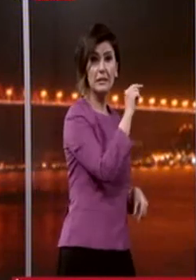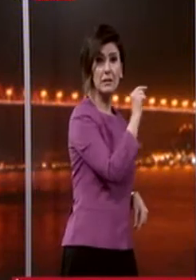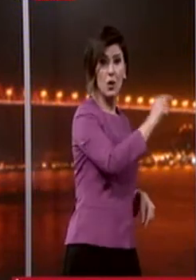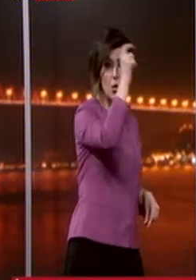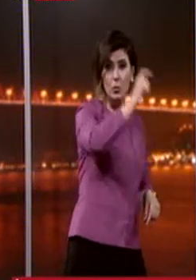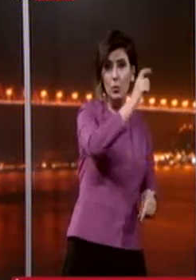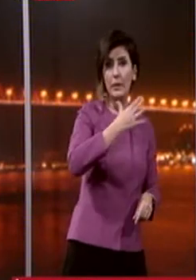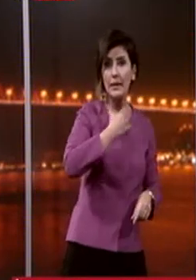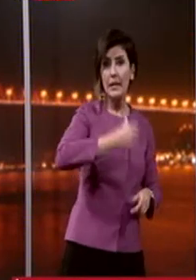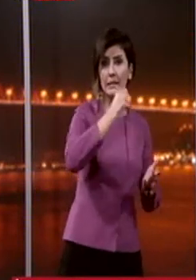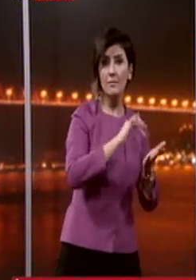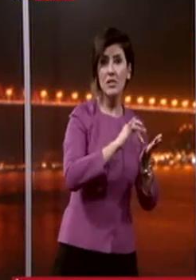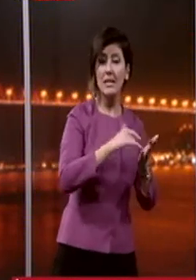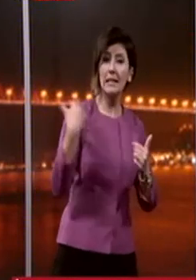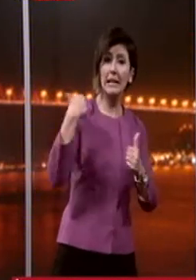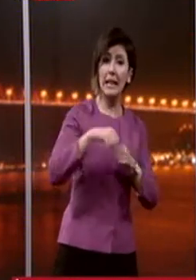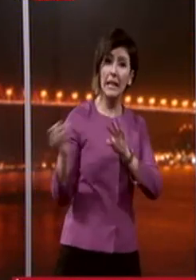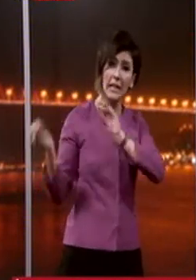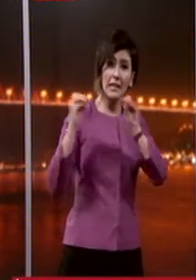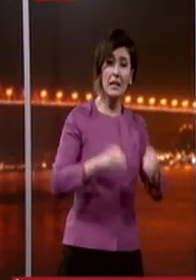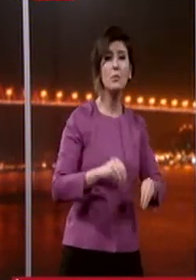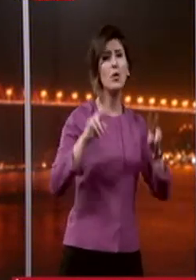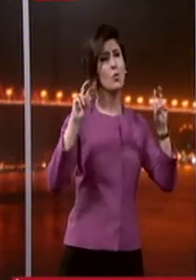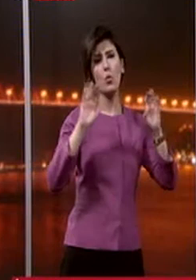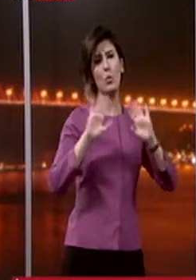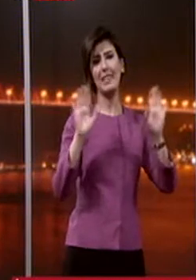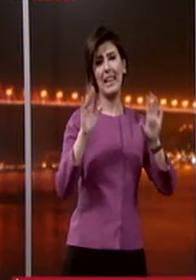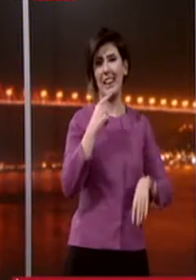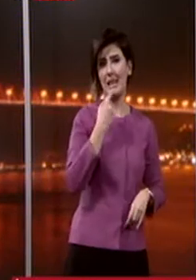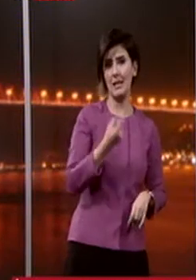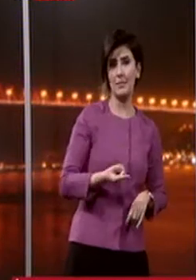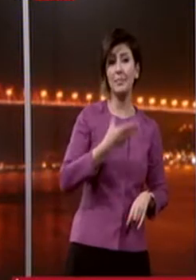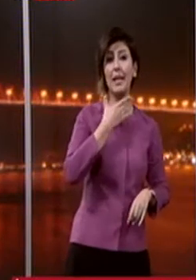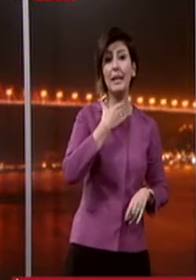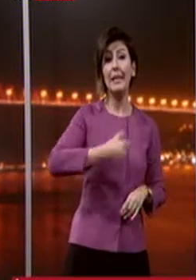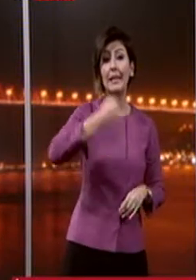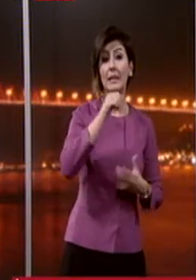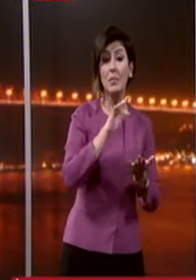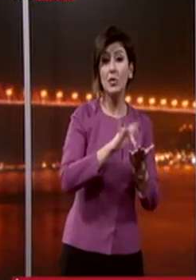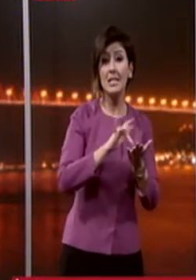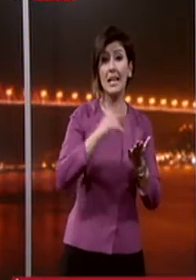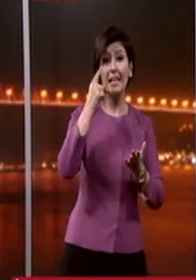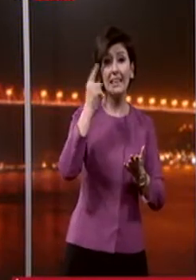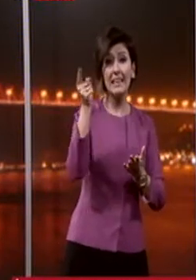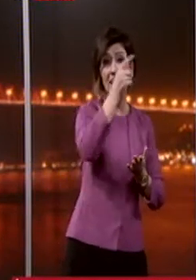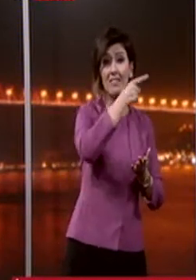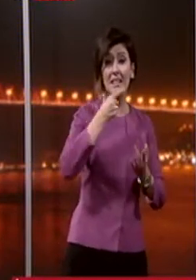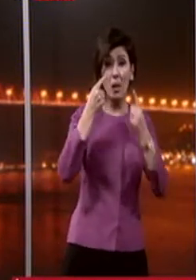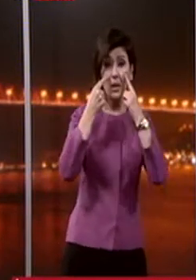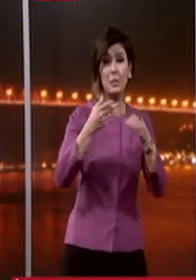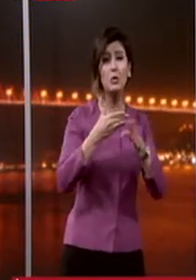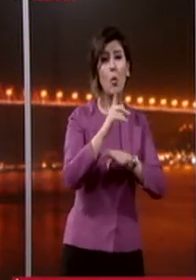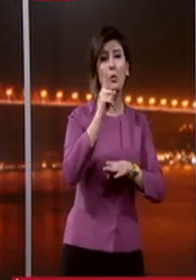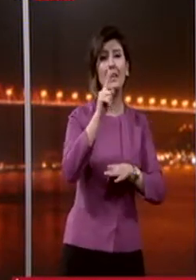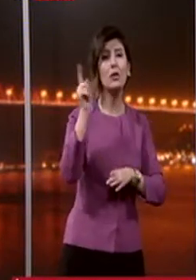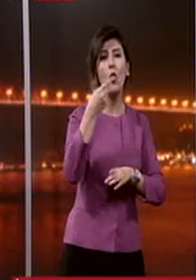Bozkır, Türkiye'de idam cezasının geri getirilmesinin gündemde olmadığını söyledi. Bozkır, idam cezasının devletler bakımından